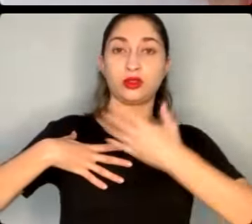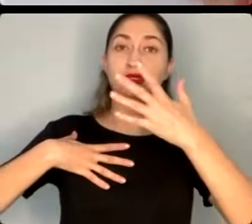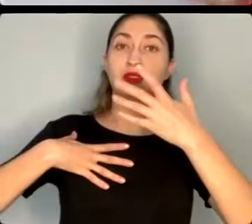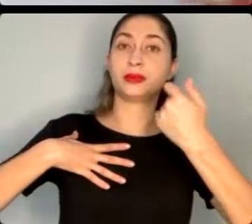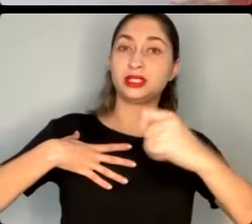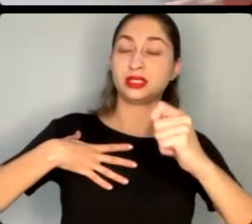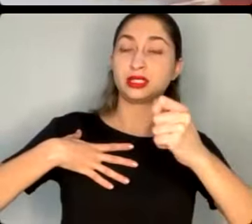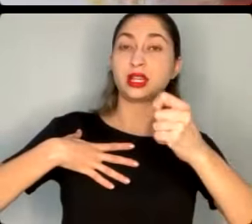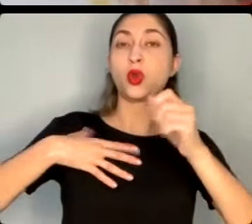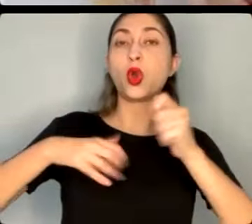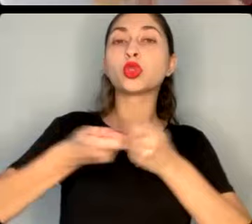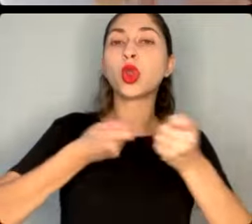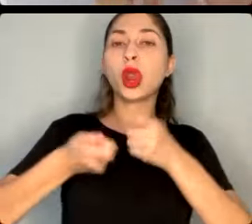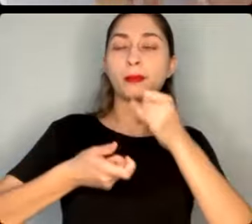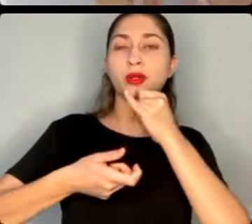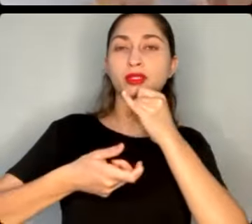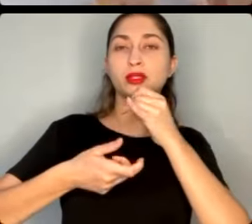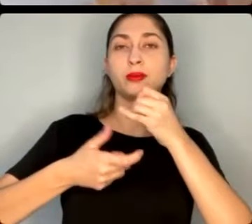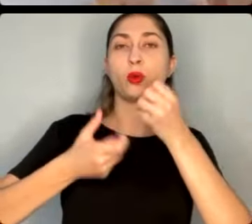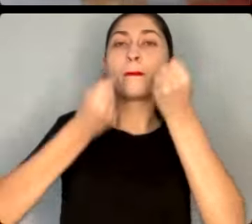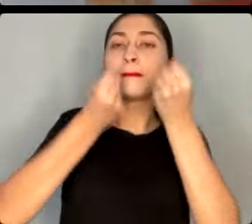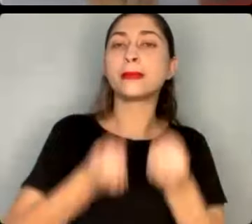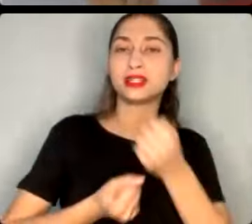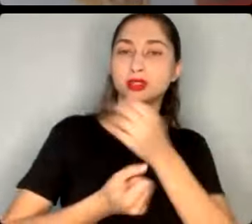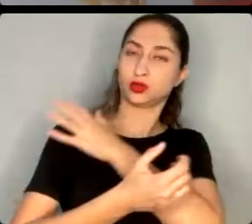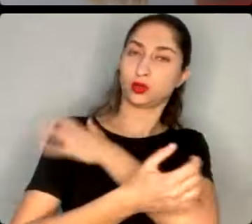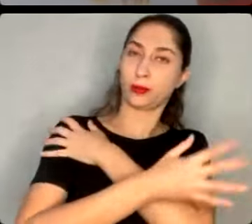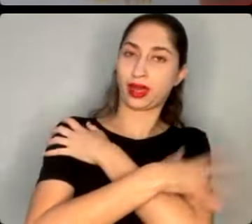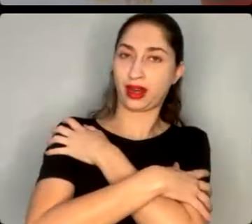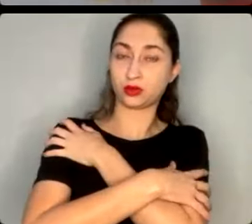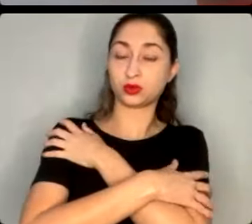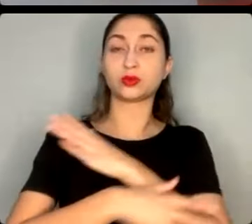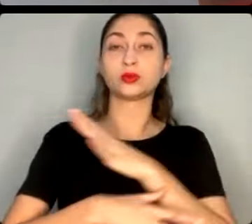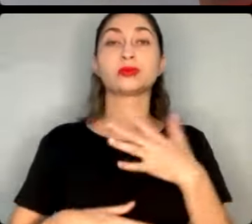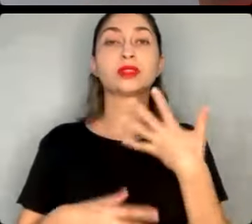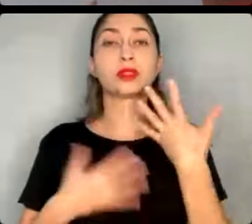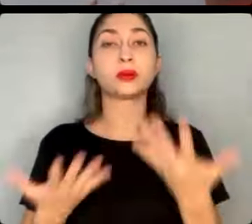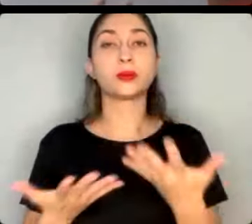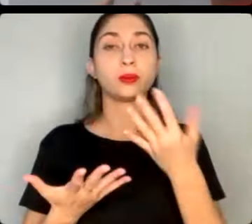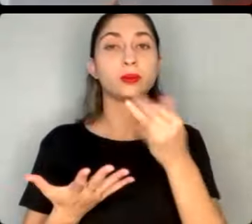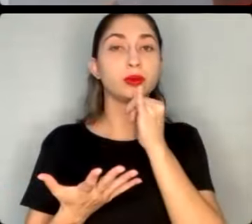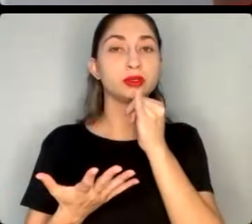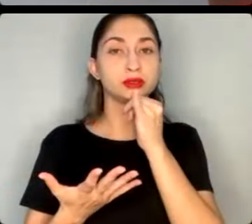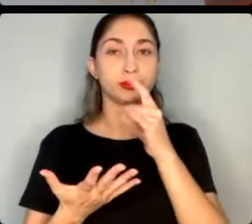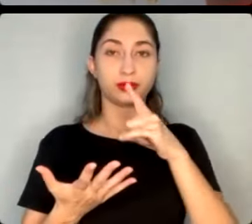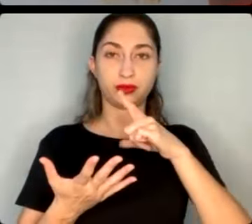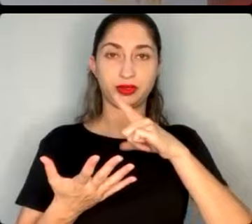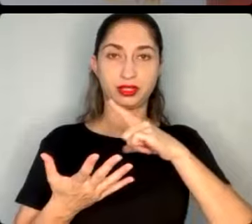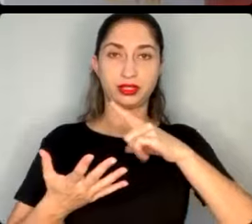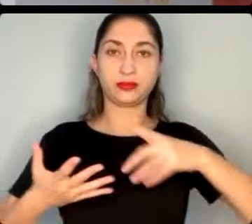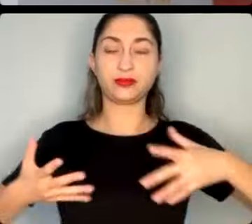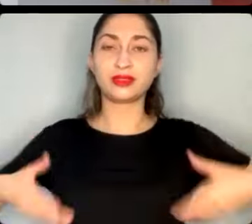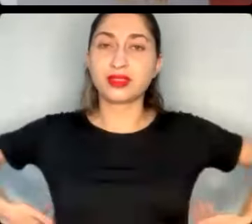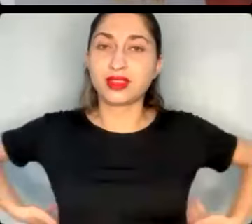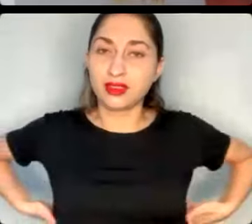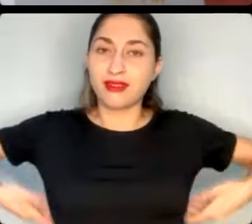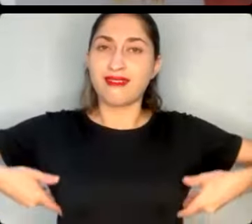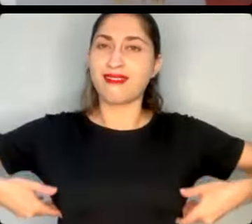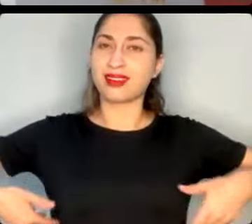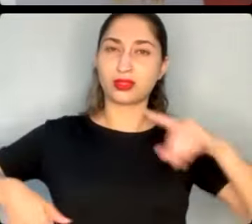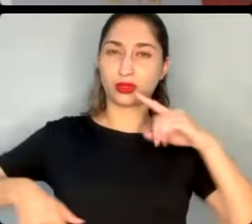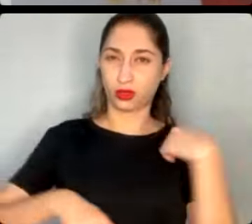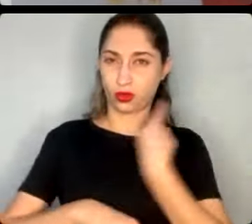gente tem a clavícula na frente e as escápulas na parte posterior. Então,